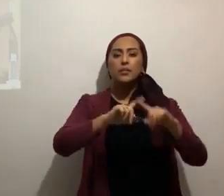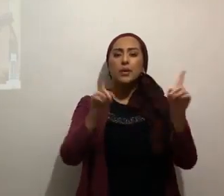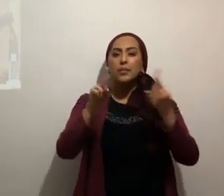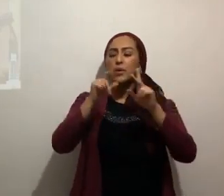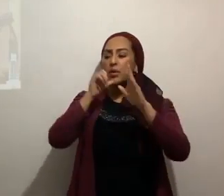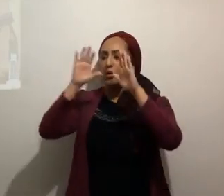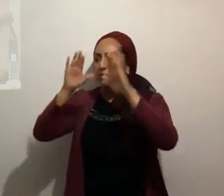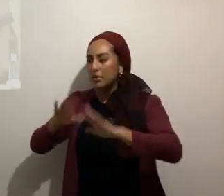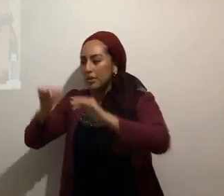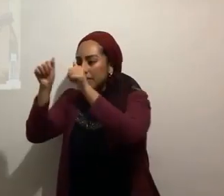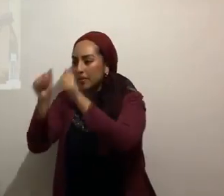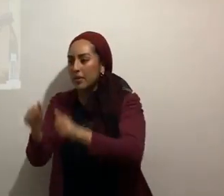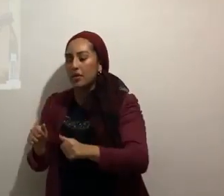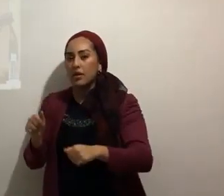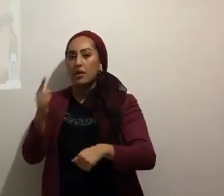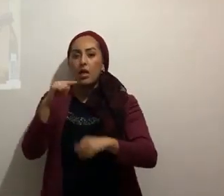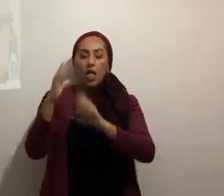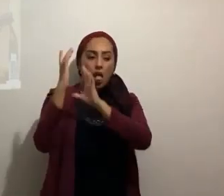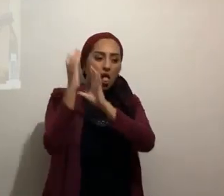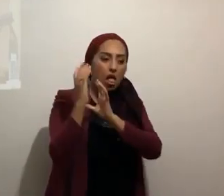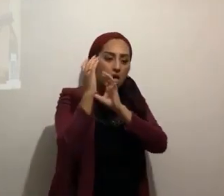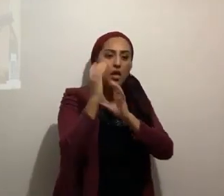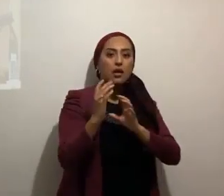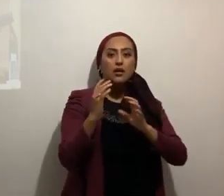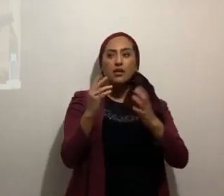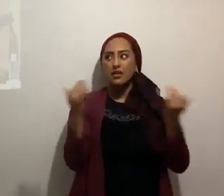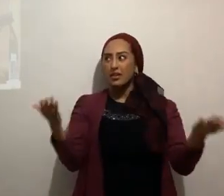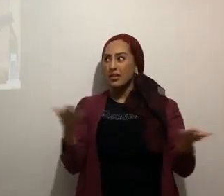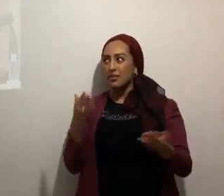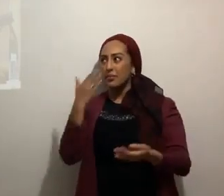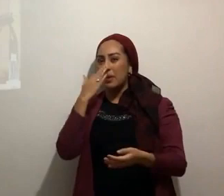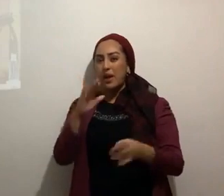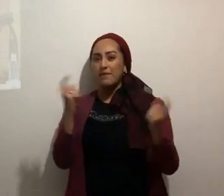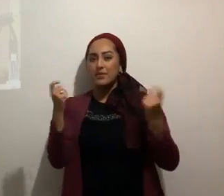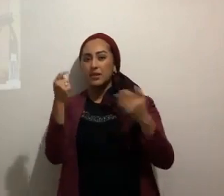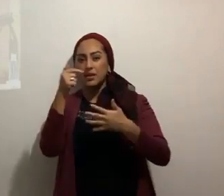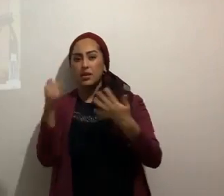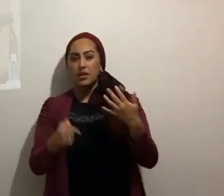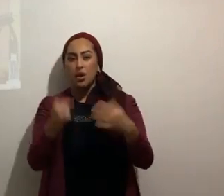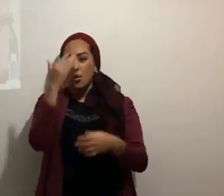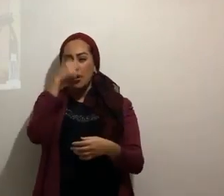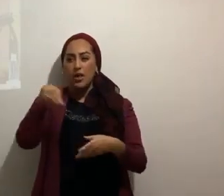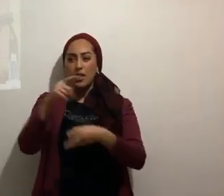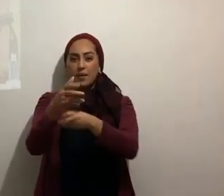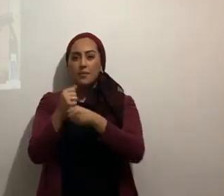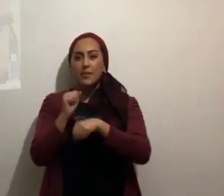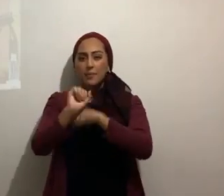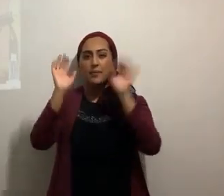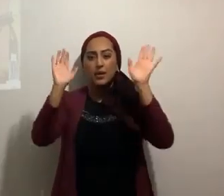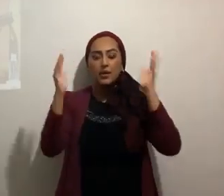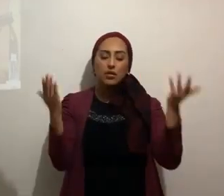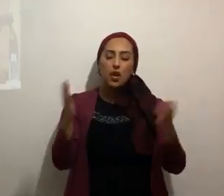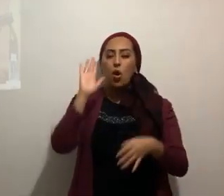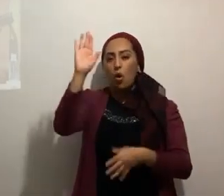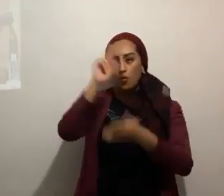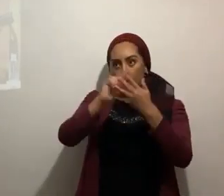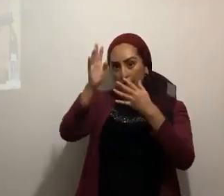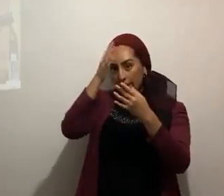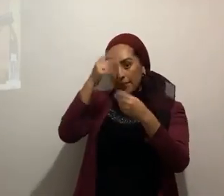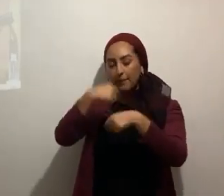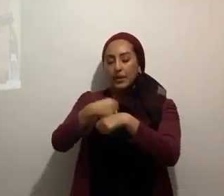adoran imágenes y están ahí cargando imágenes y estas fiestas paganas y demás, ¿por qué reciben milagros? El Eterno hace milagros